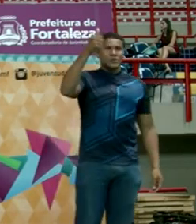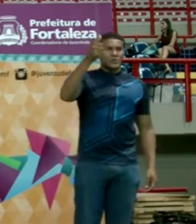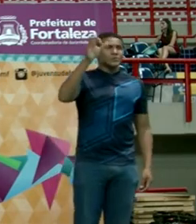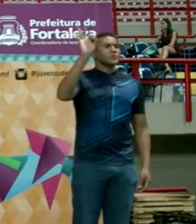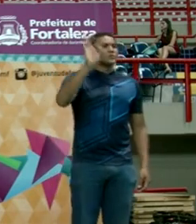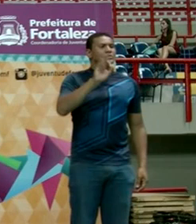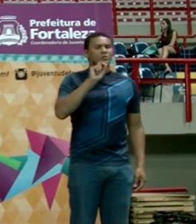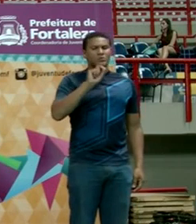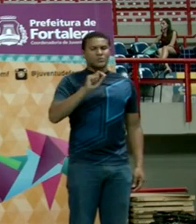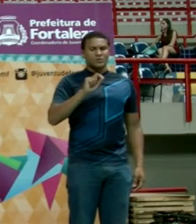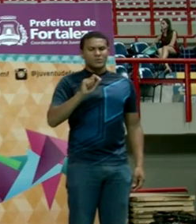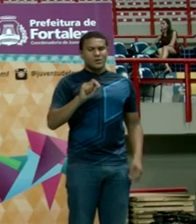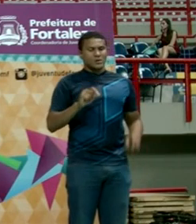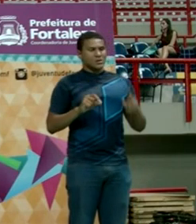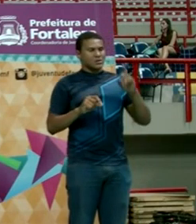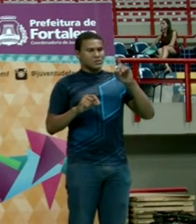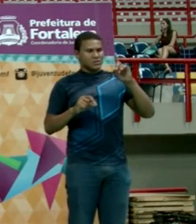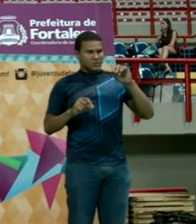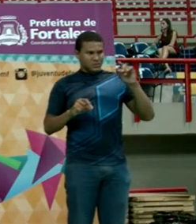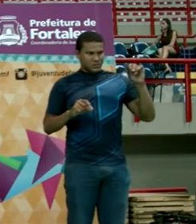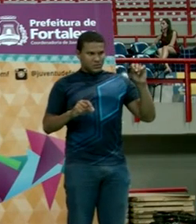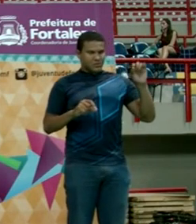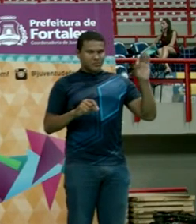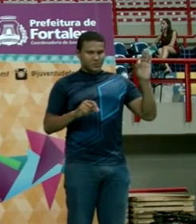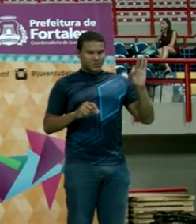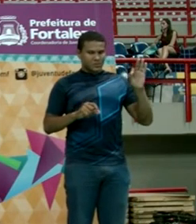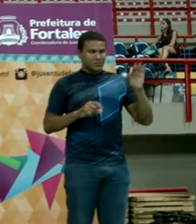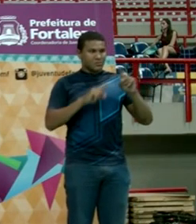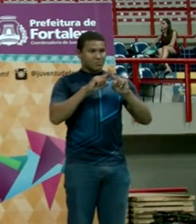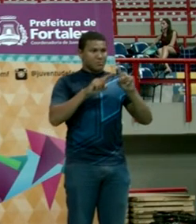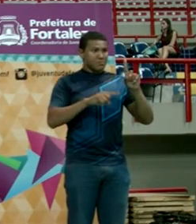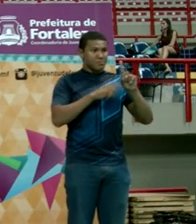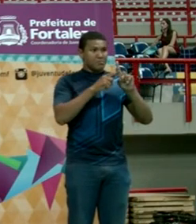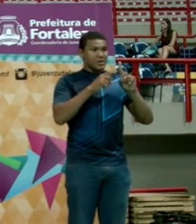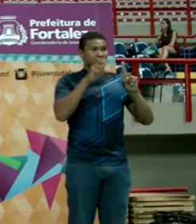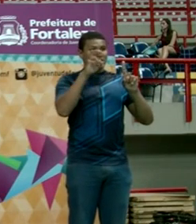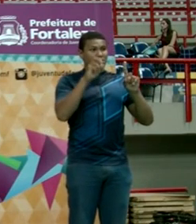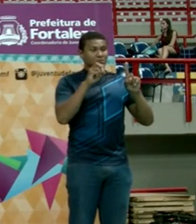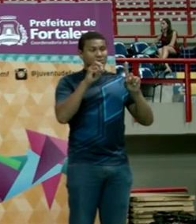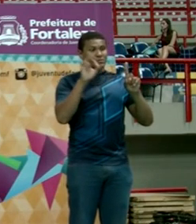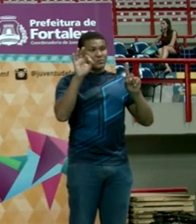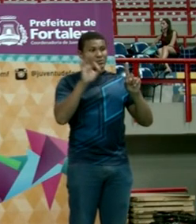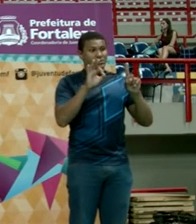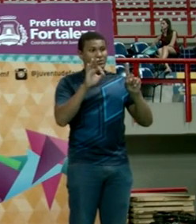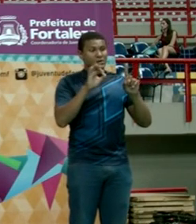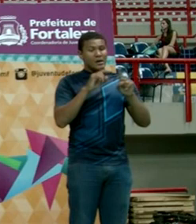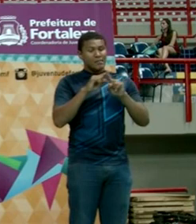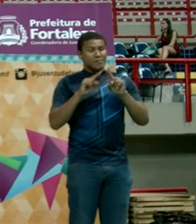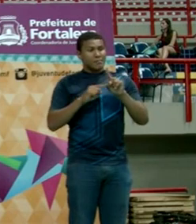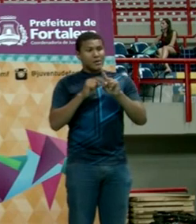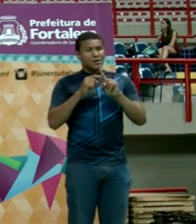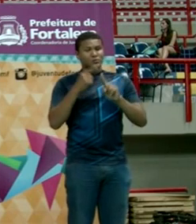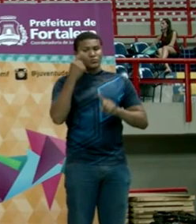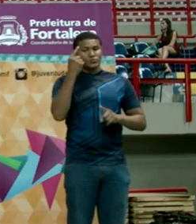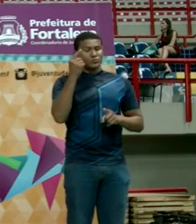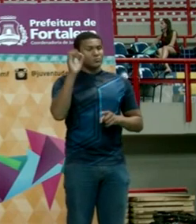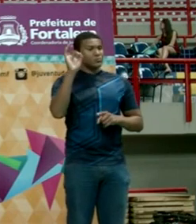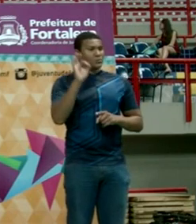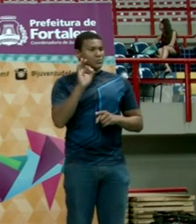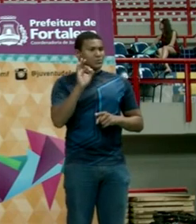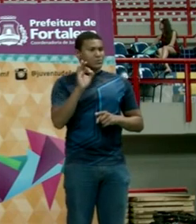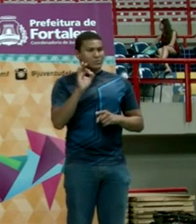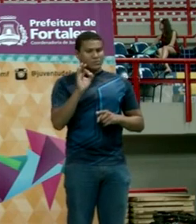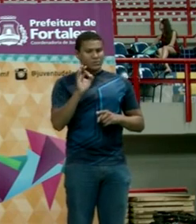151%? É 100%, mais 50%, mais 1%, é